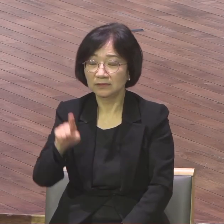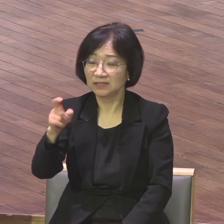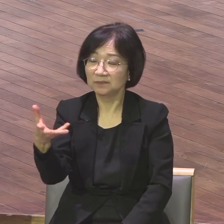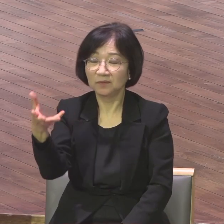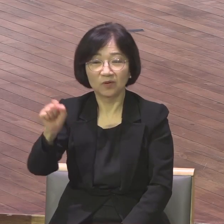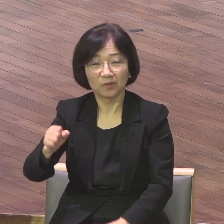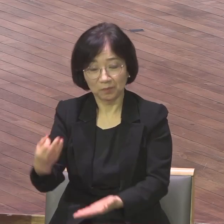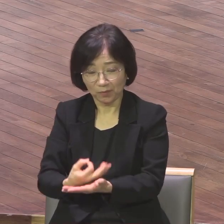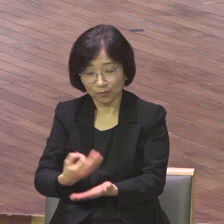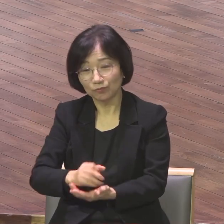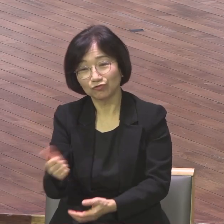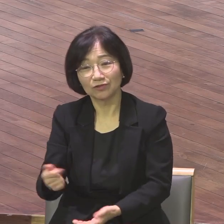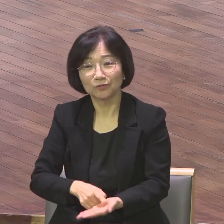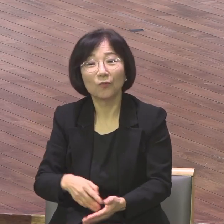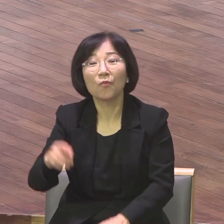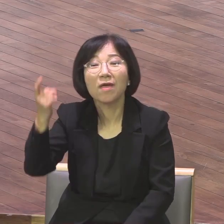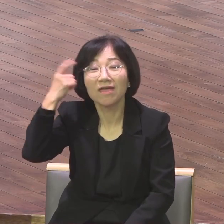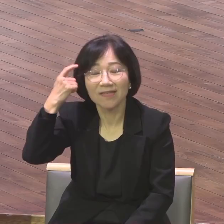왜 이 말 하느냐?